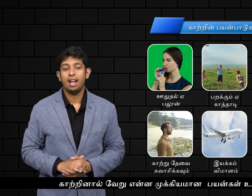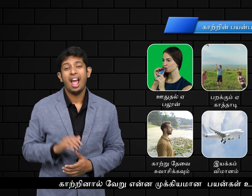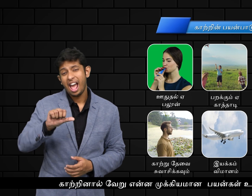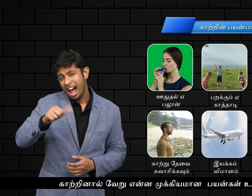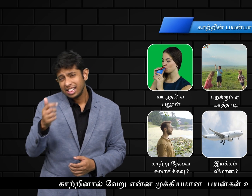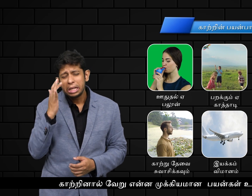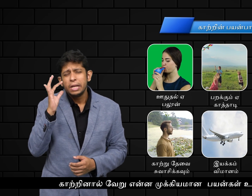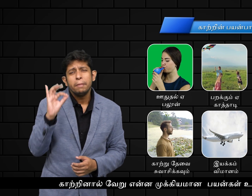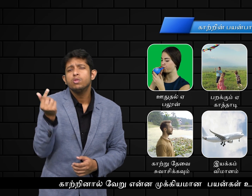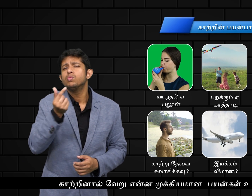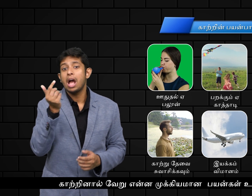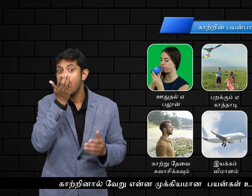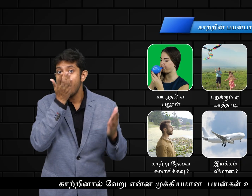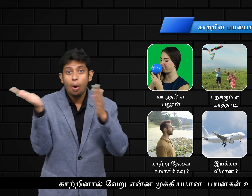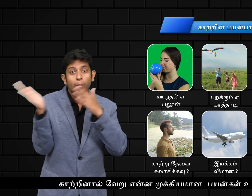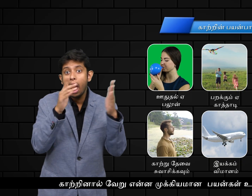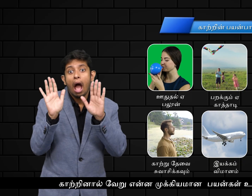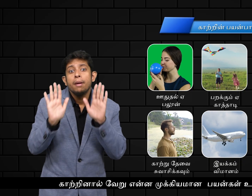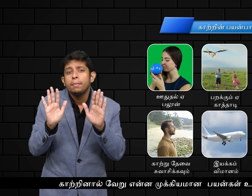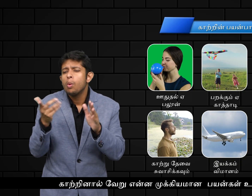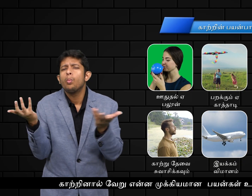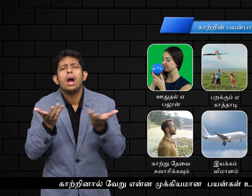காற்றினால் வேறு என்ன முக்கியமான பயன்கள் உள்ளன?